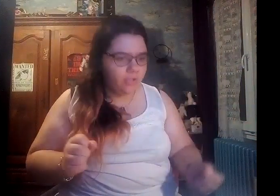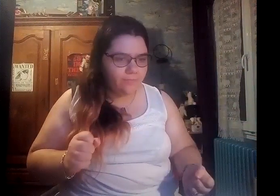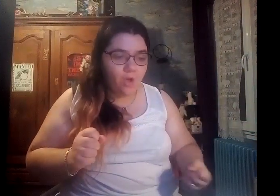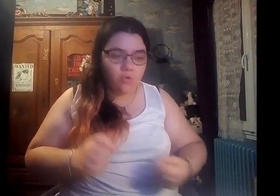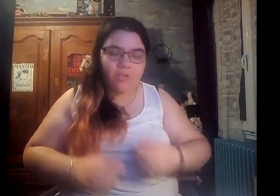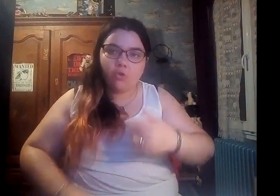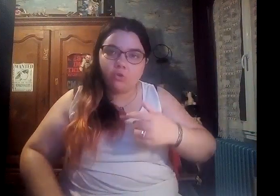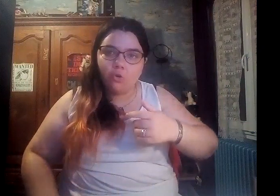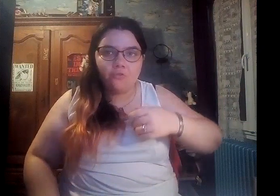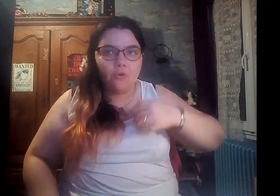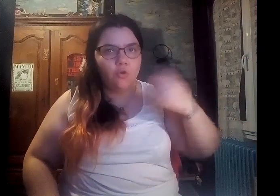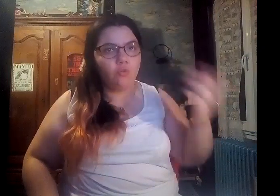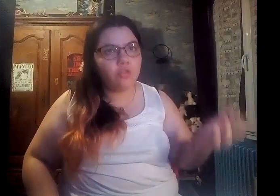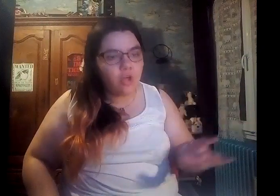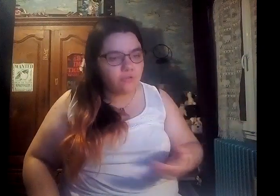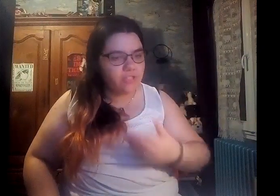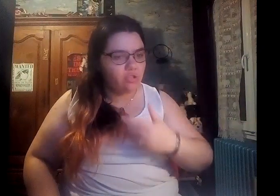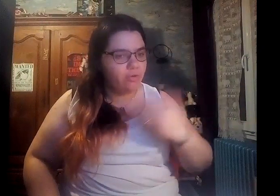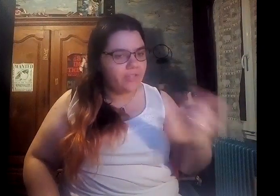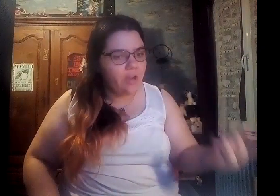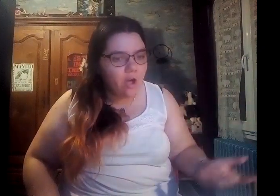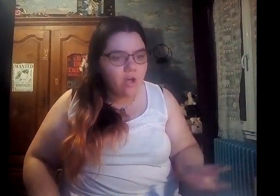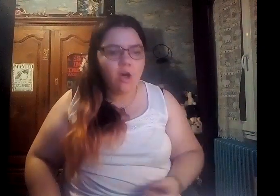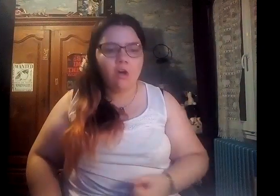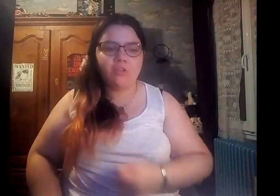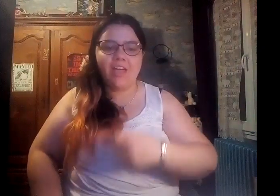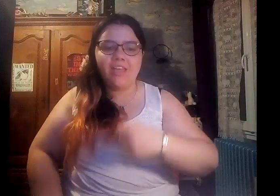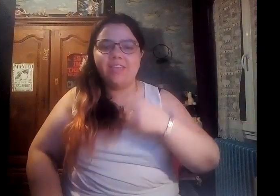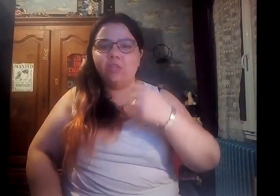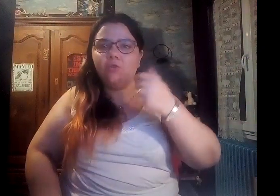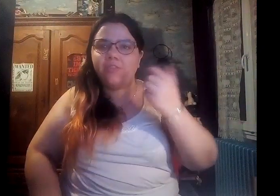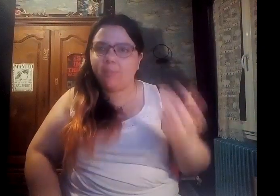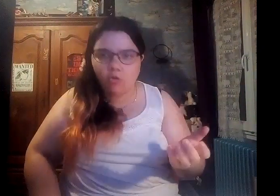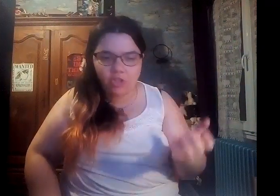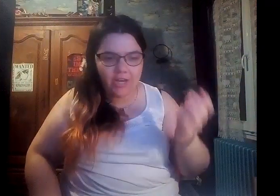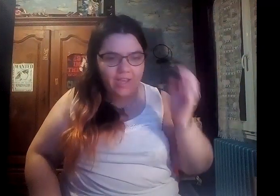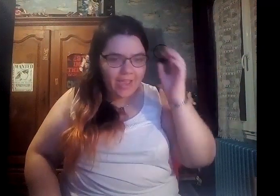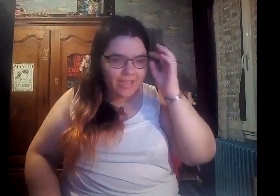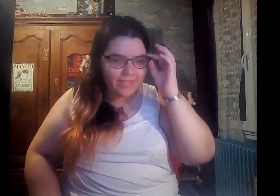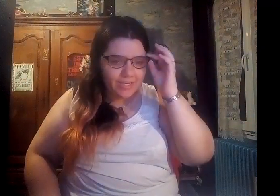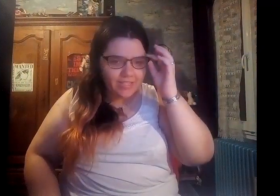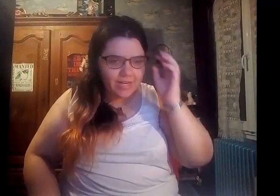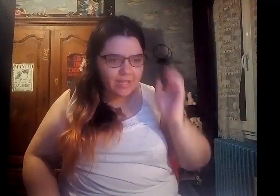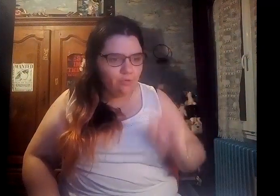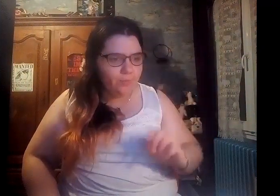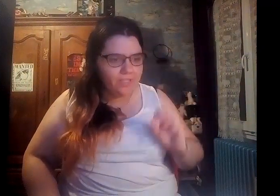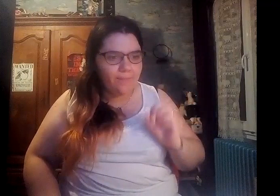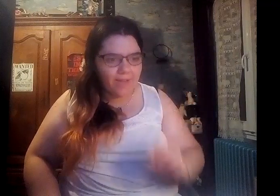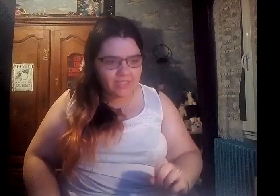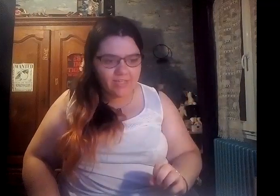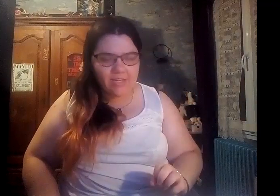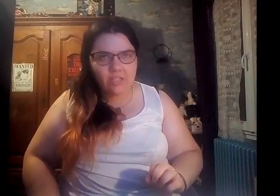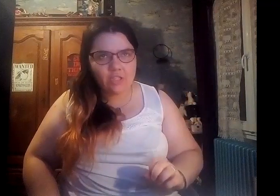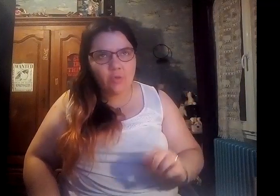on y retrouve le compteur historyteller en train d'être débranché et désinstaller du pizza plex suite